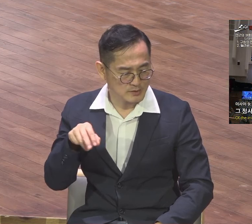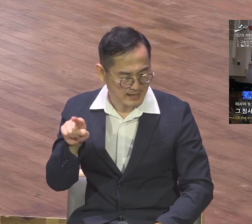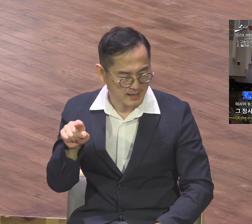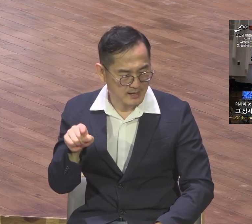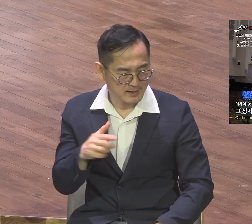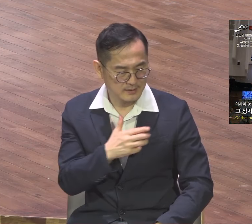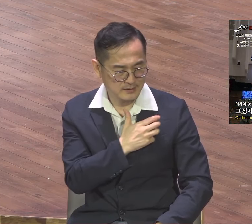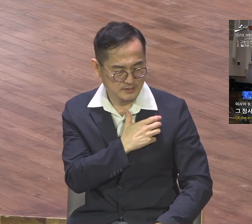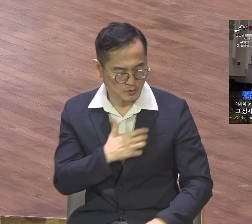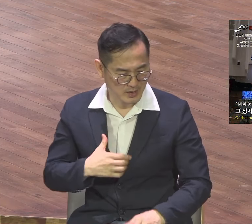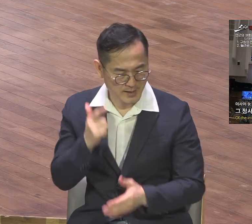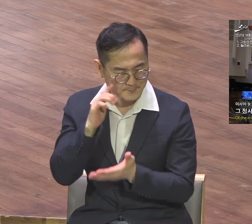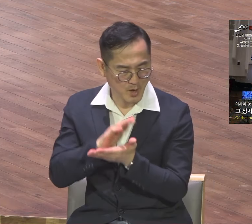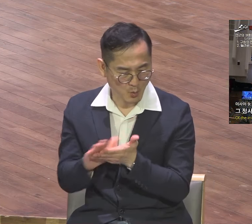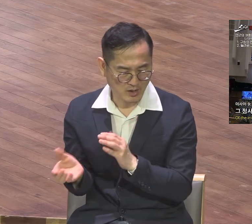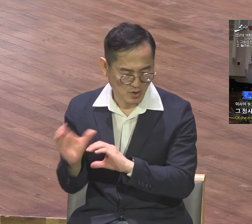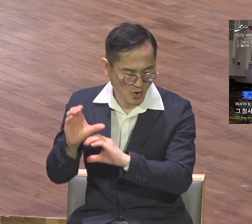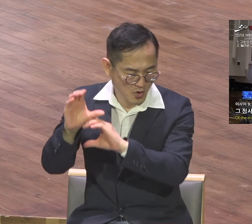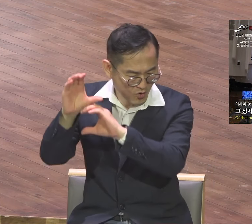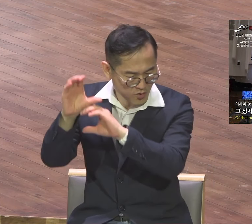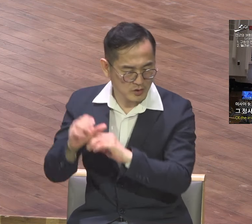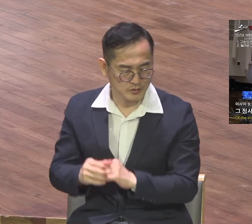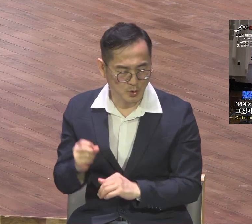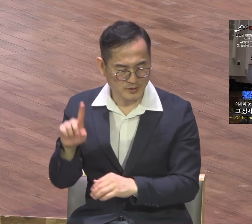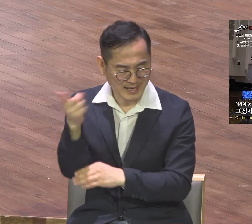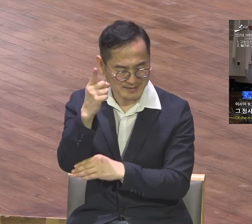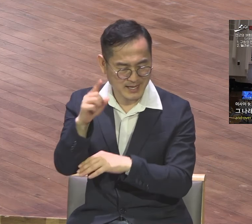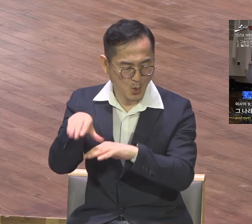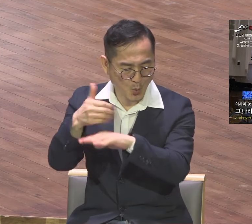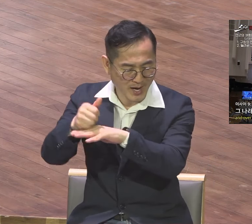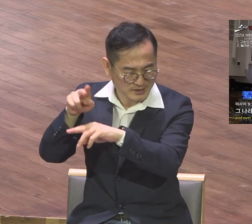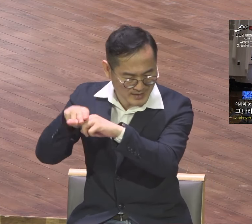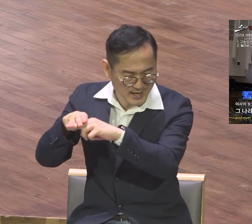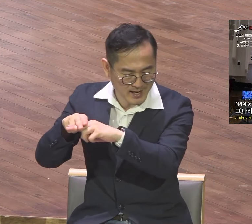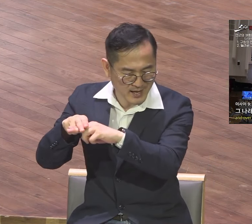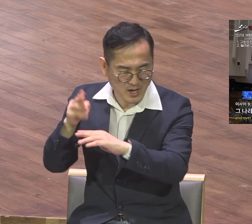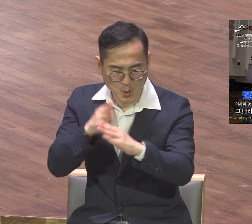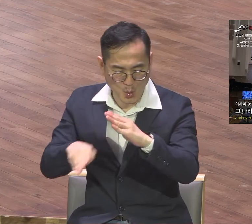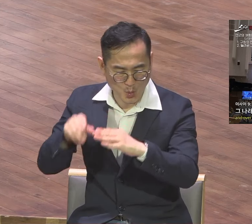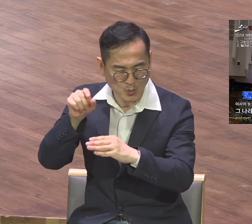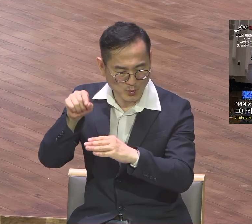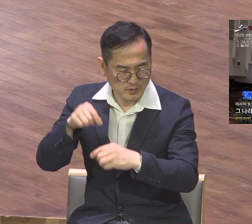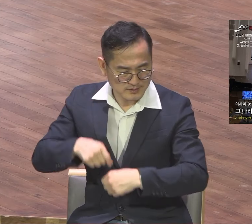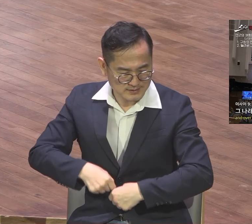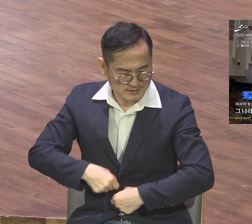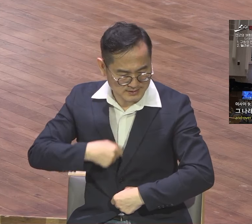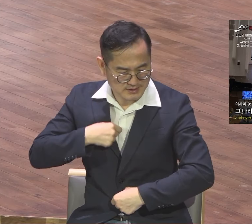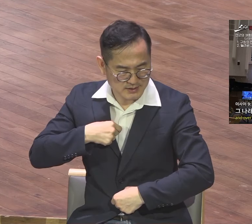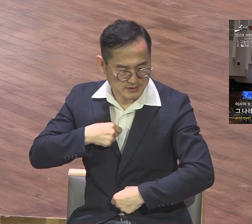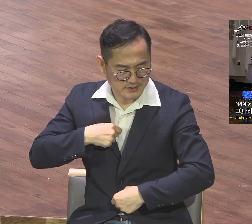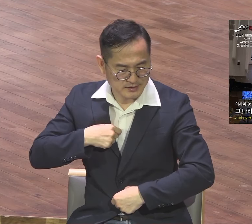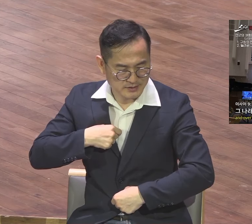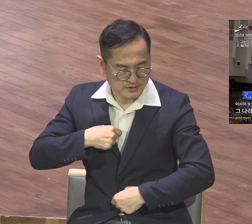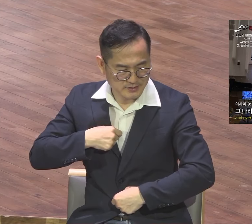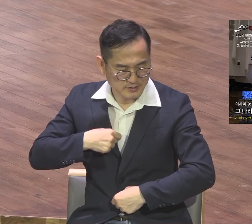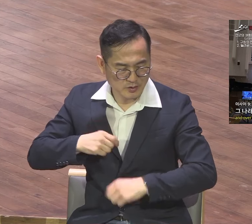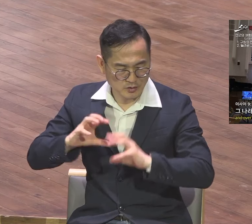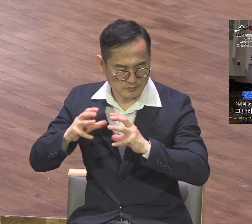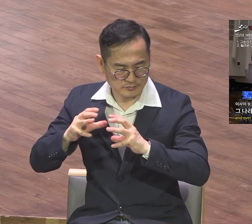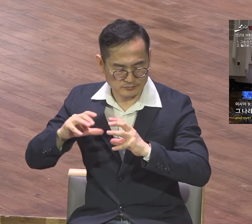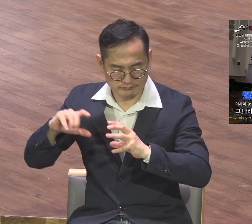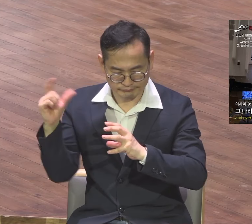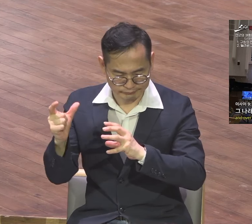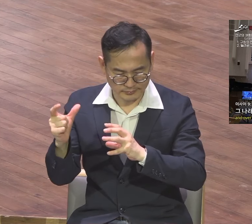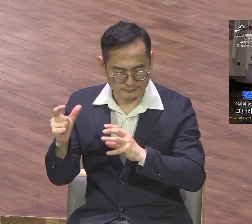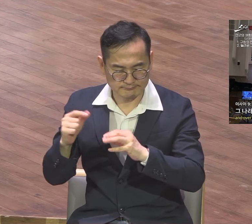더함이 무궁함이 또 다윗의 왕자와 그 나라에 군림하여 그 나라를 굳게 세우고 지금 이후로